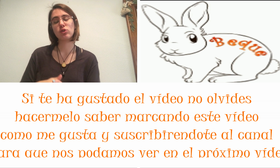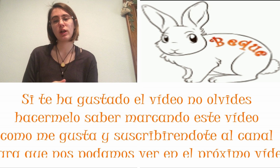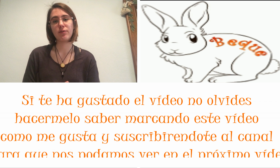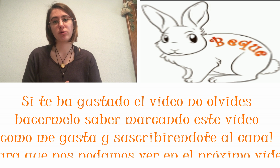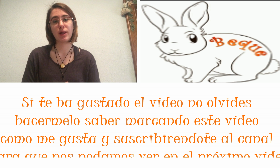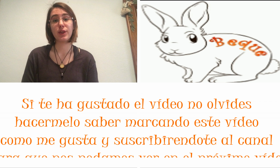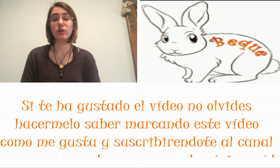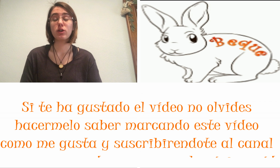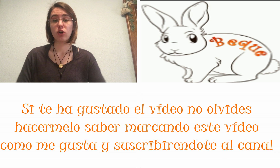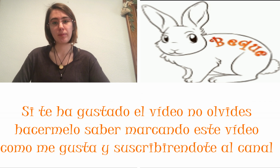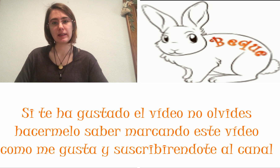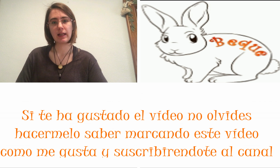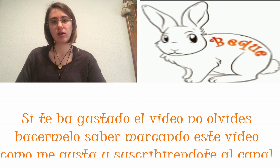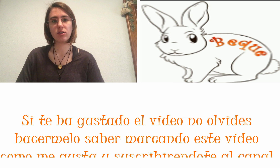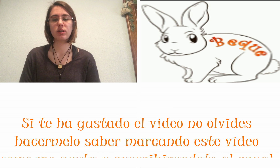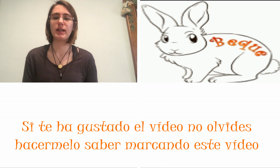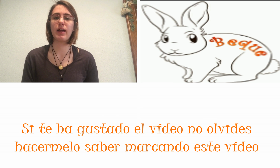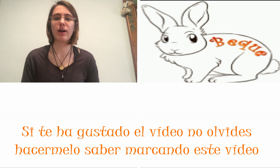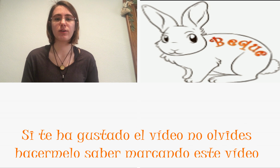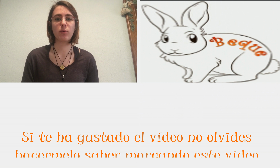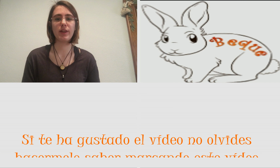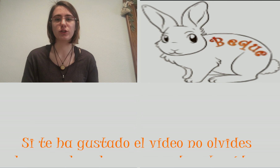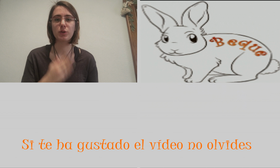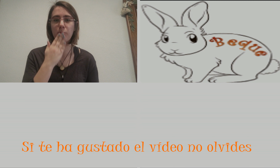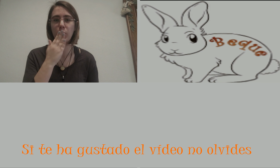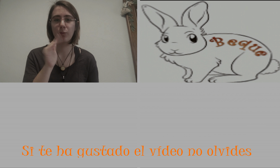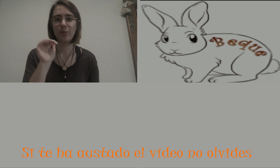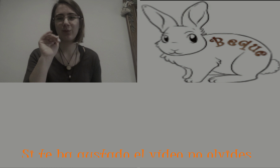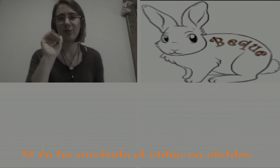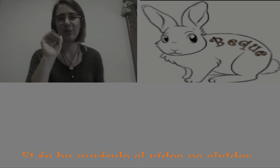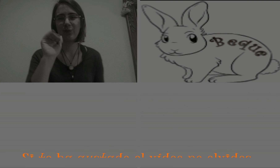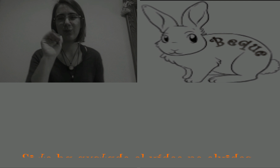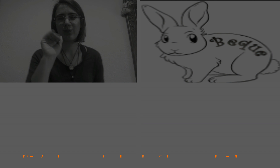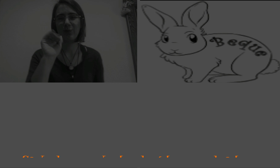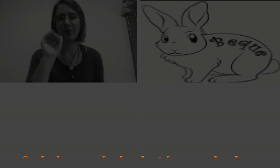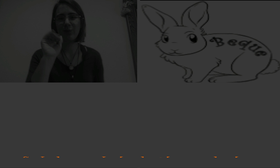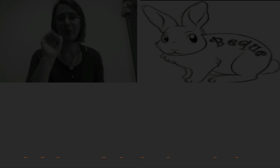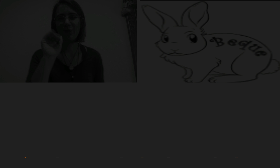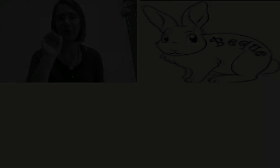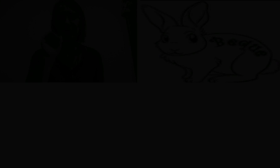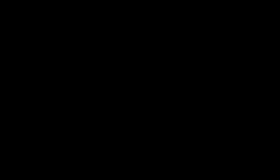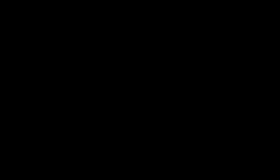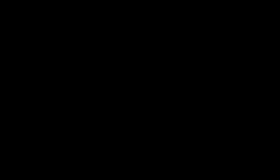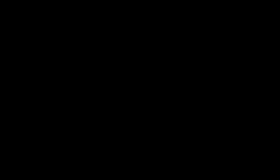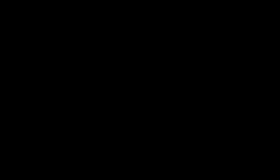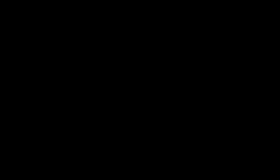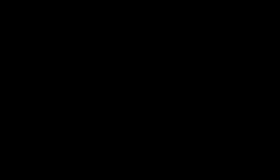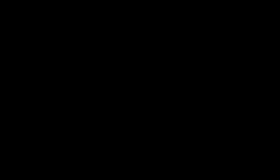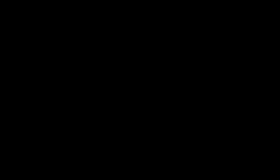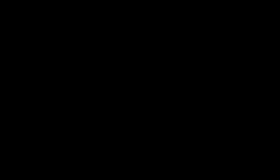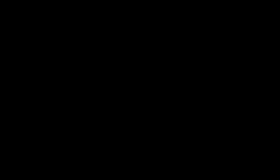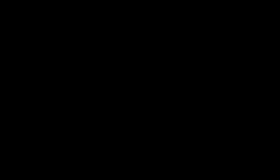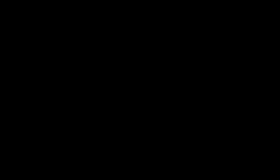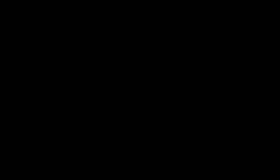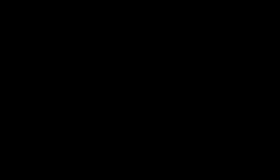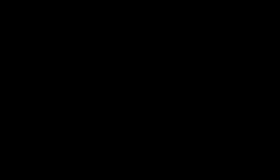Toda la información Comentarlo Y nada Cuidaros No más No puedo más Pero no puedo más nada